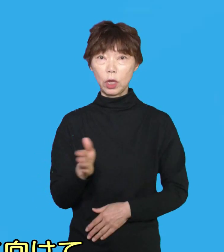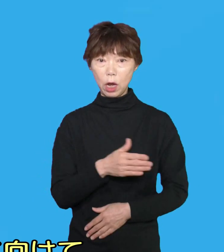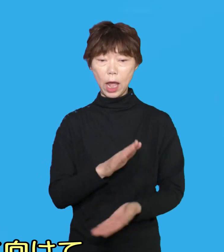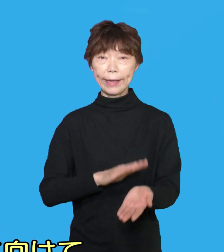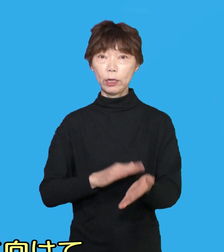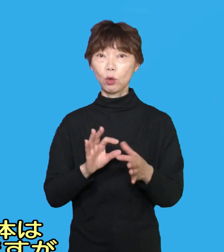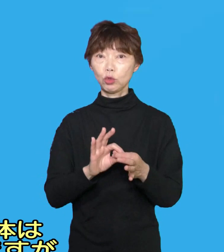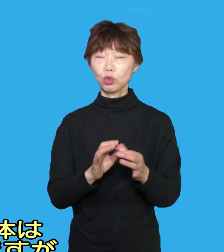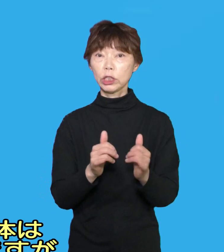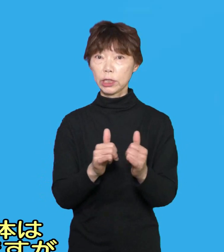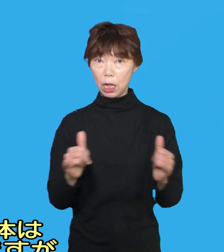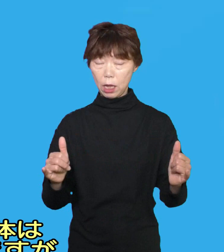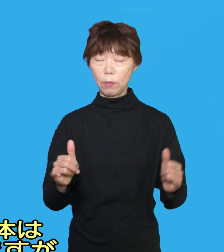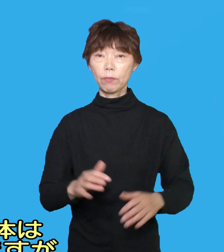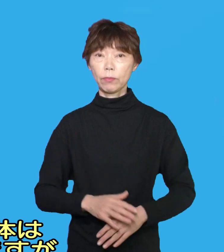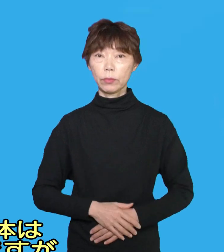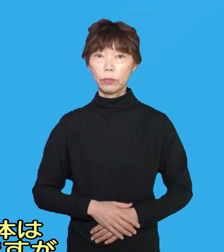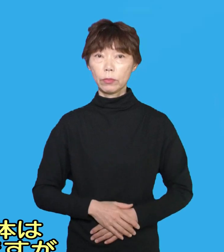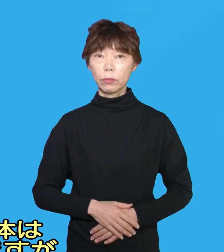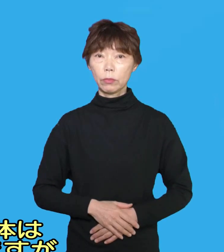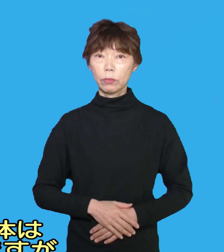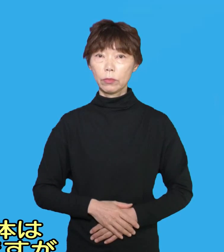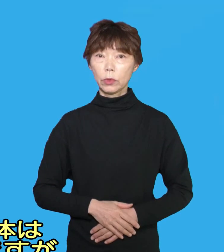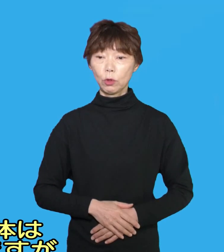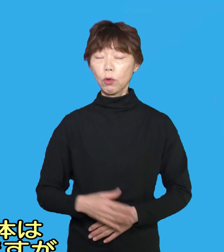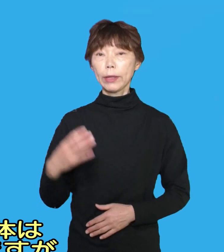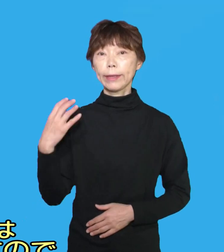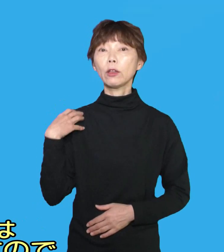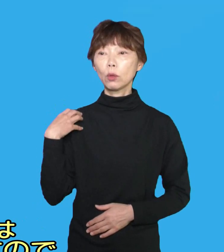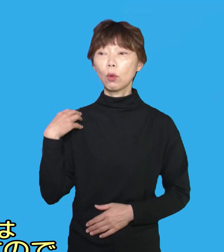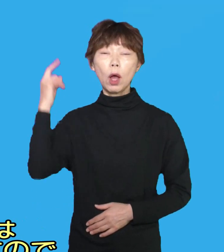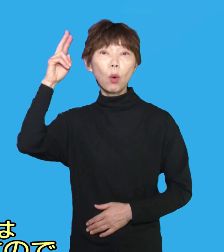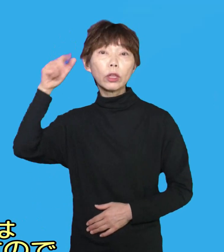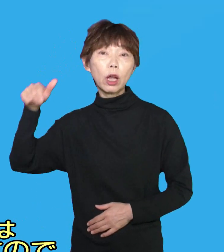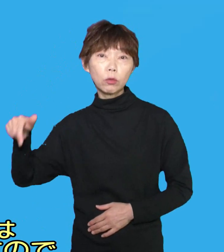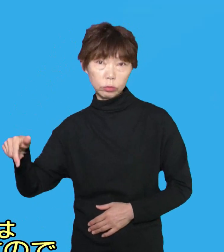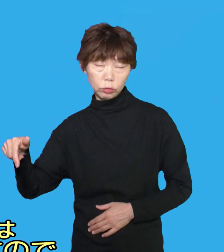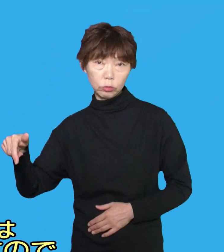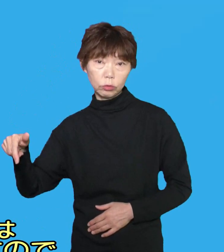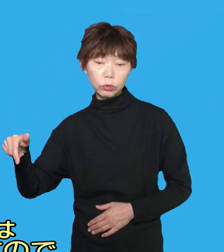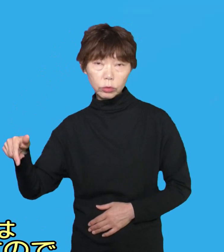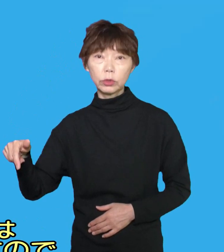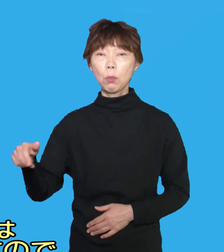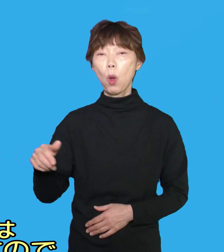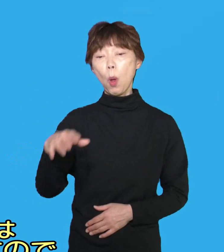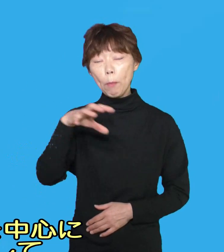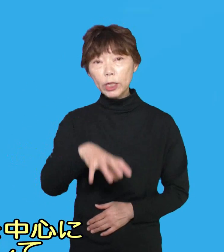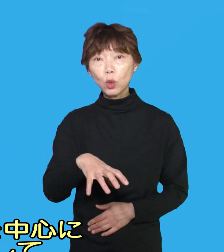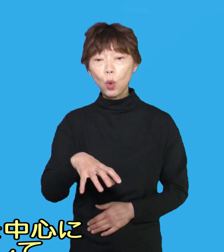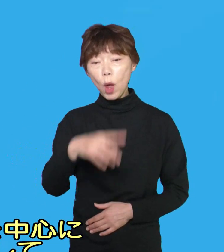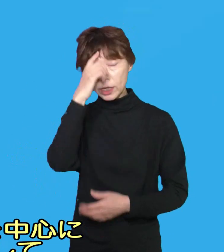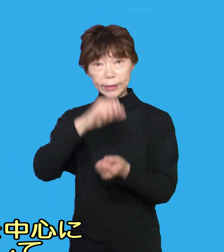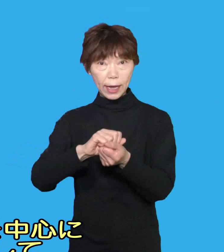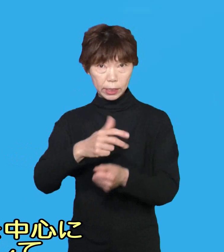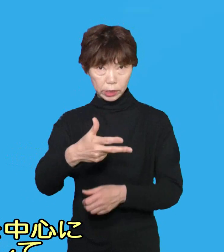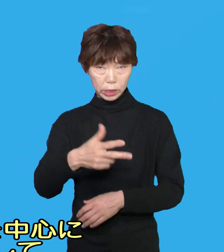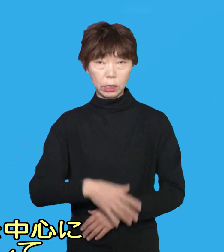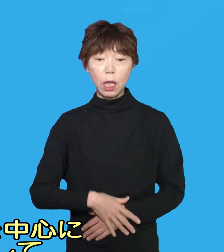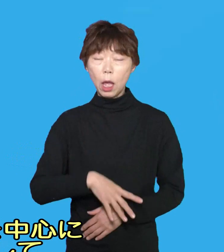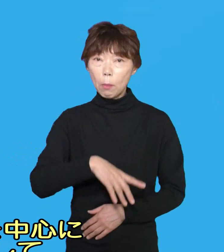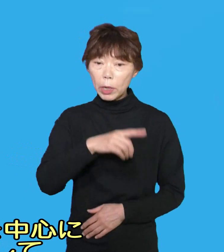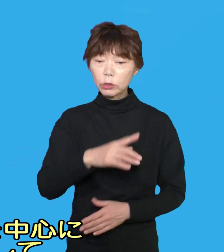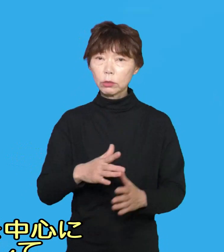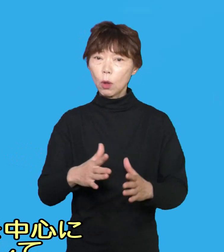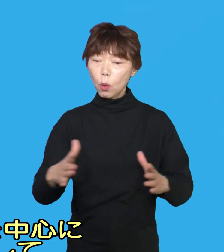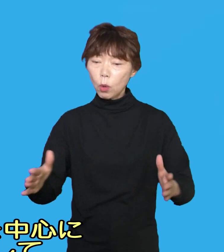事者の方に向けて、これは実施主体は大阪府になりますが、ただその場所は堺市で行いますので、まずは基幹病院を